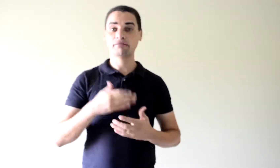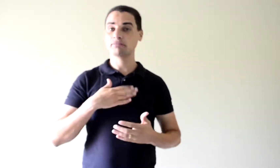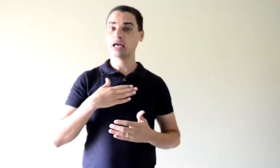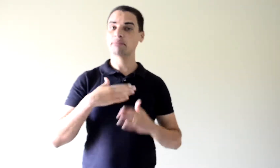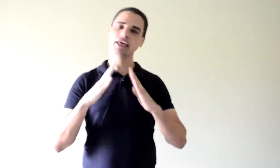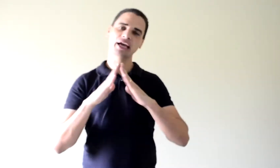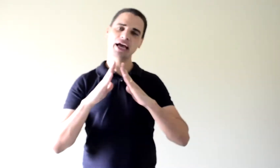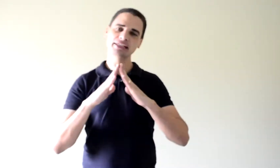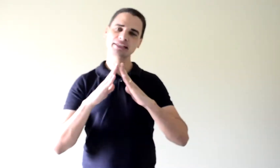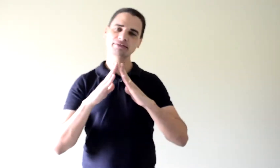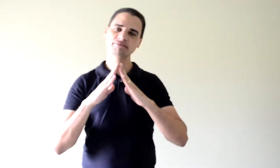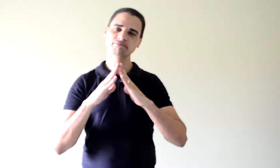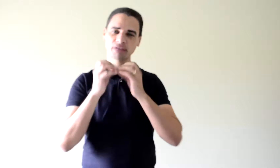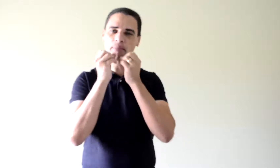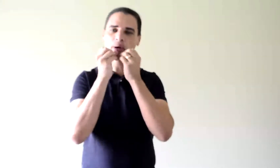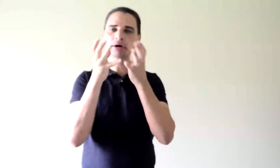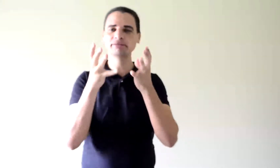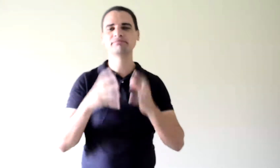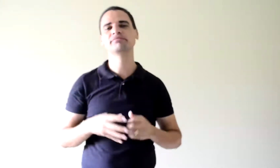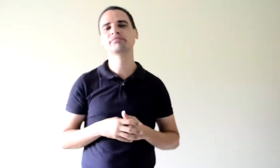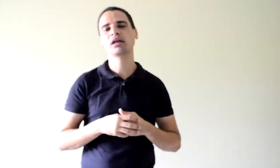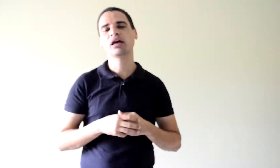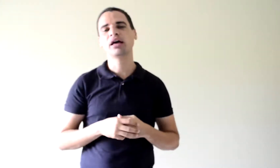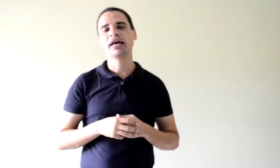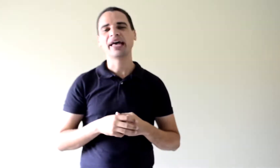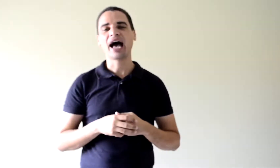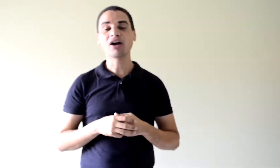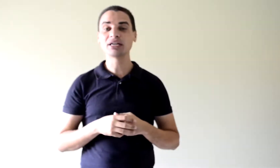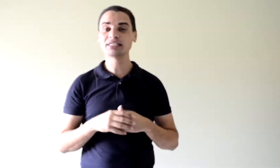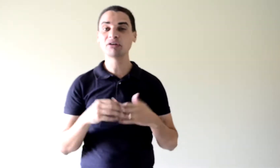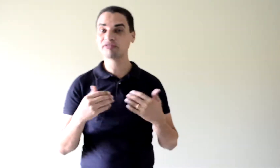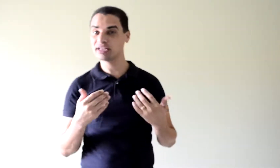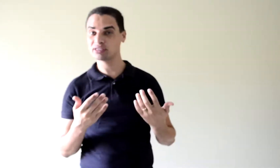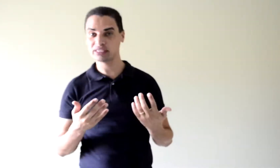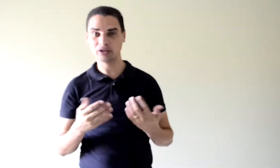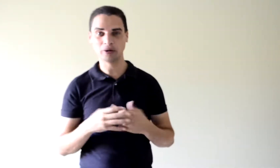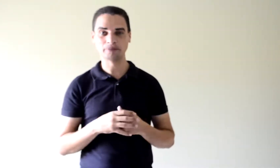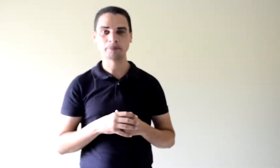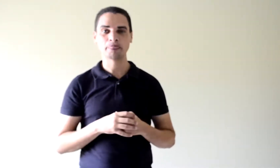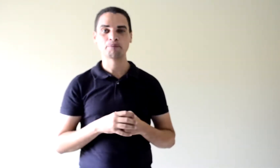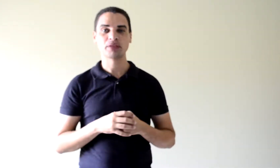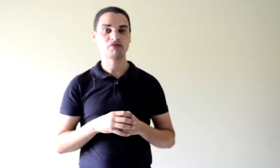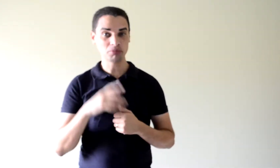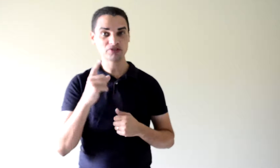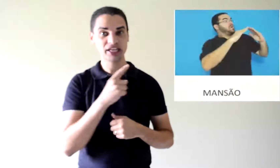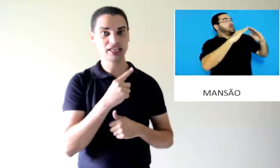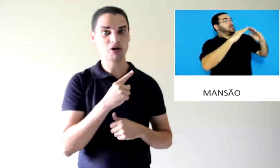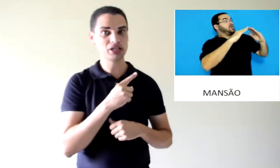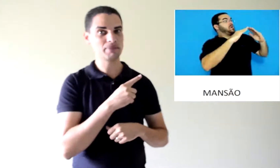A minha casa é boa. Agora, se eu faço assim, ó, vamos ver aqui a outra